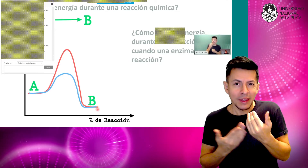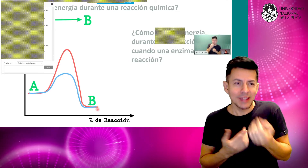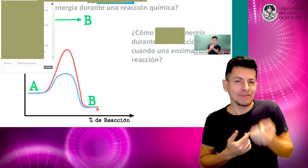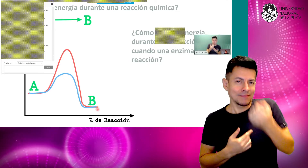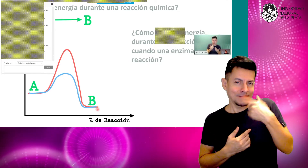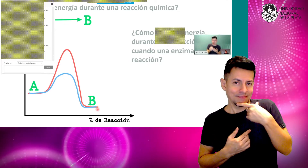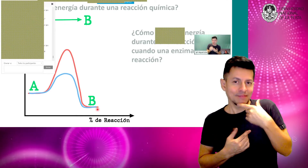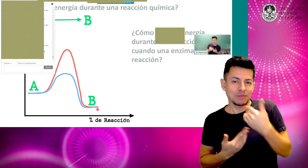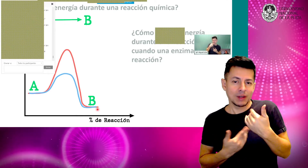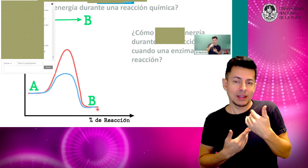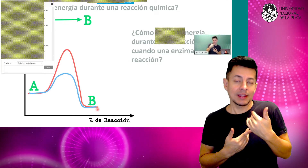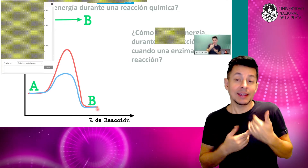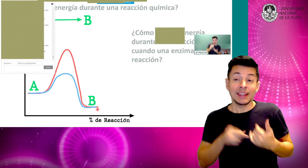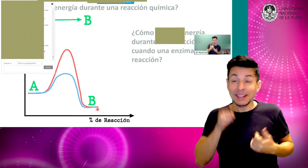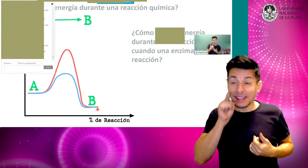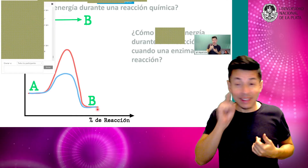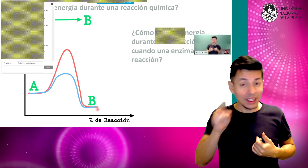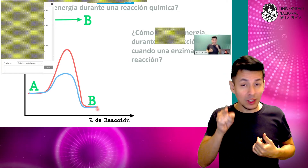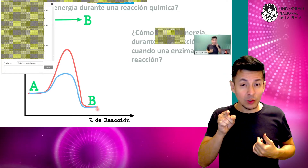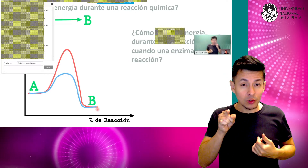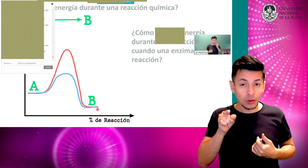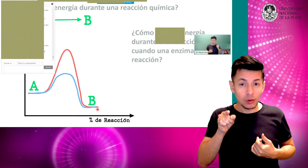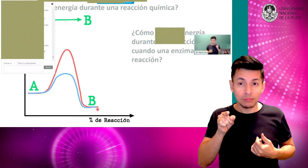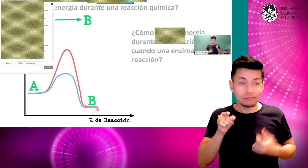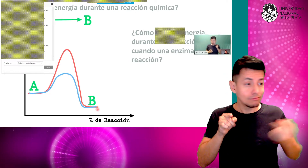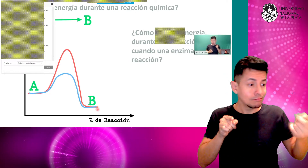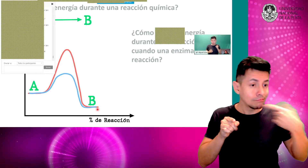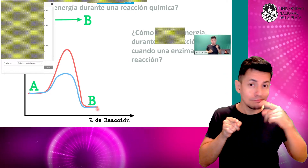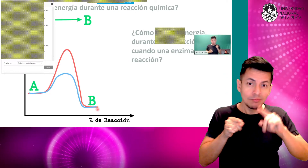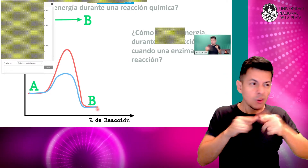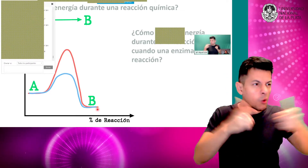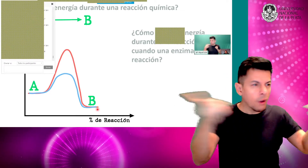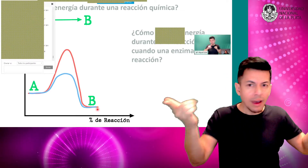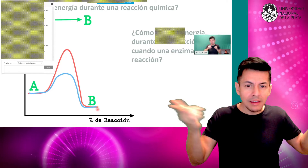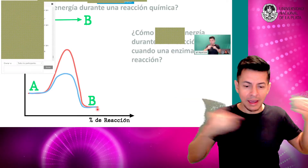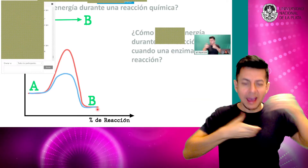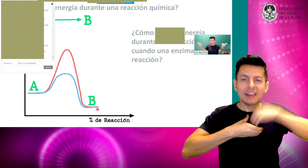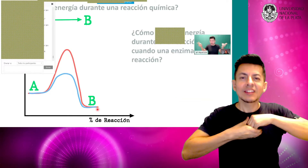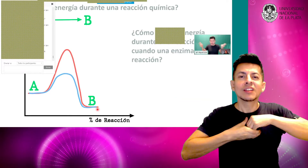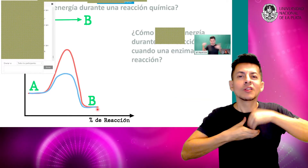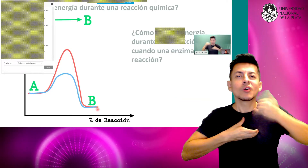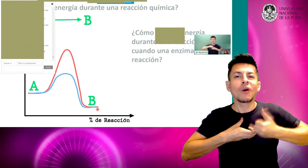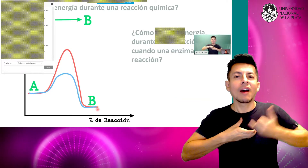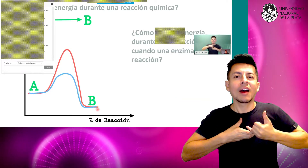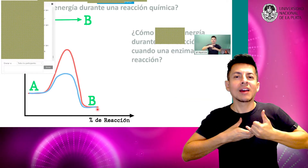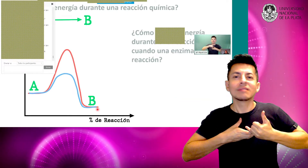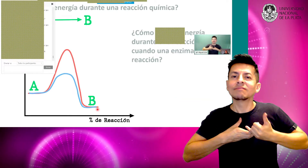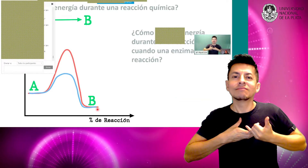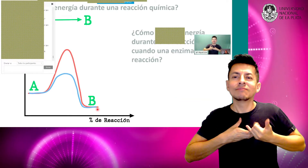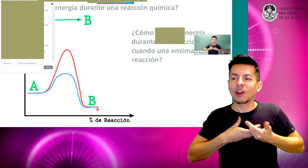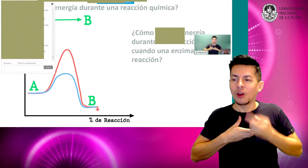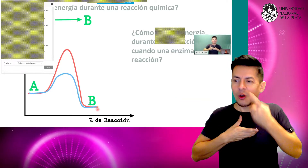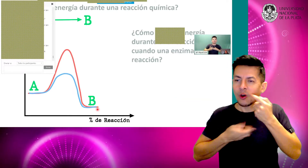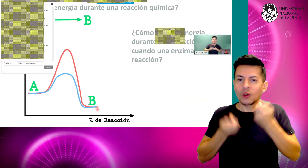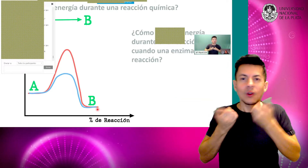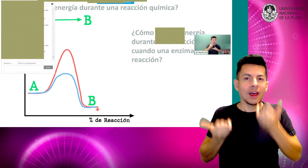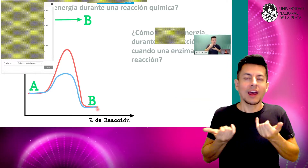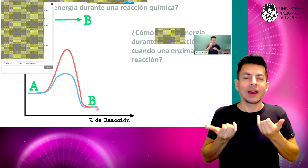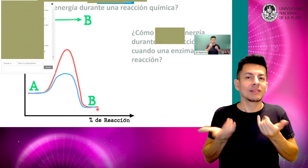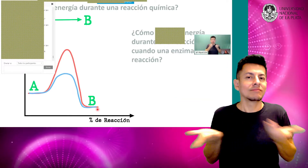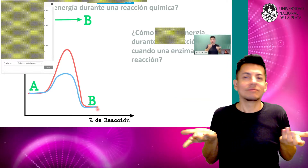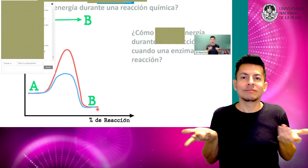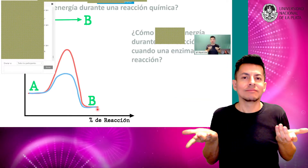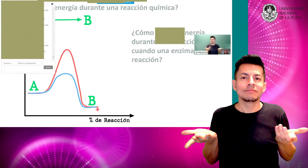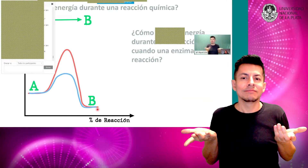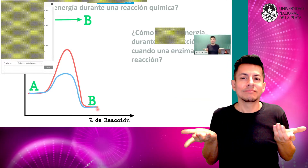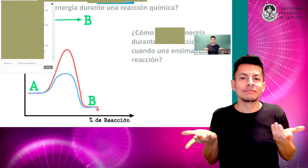funciones tan específicas están adentro de nuestras células, ¿sí? Y están súper reguladas. Entonces, en general